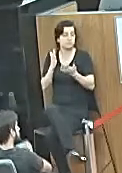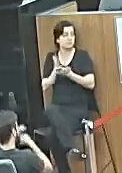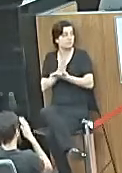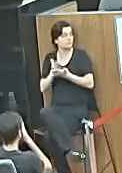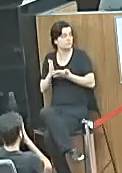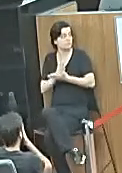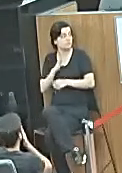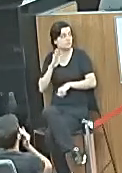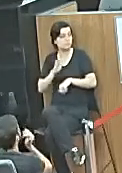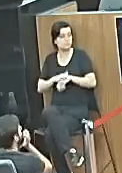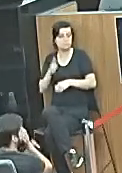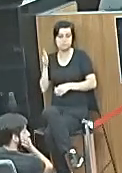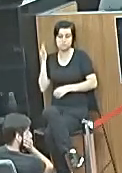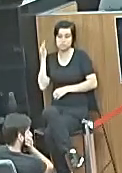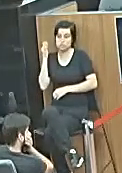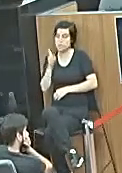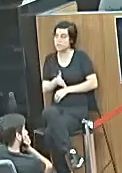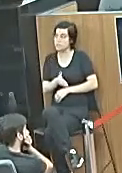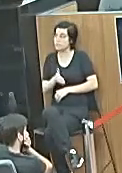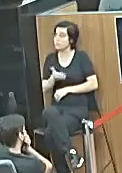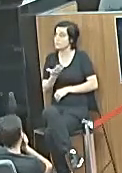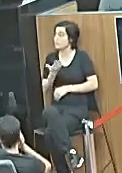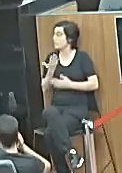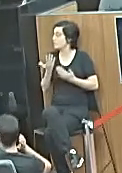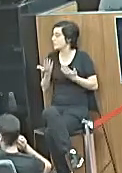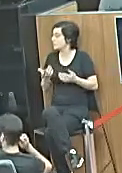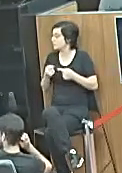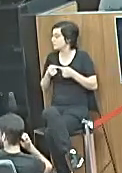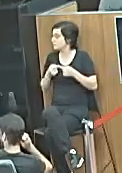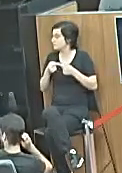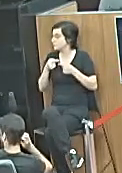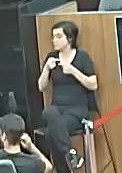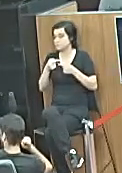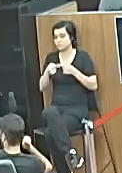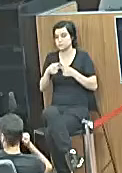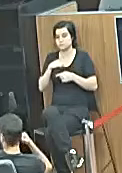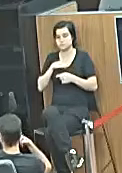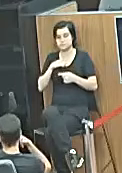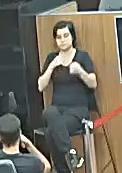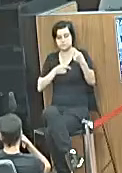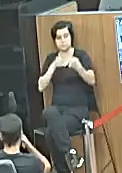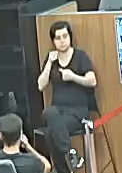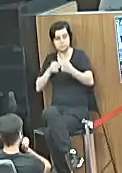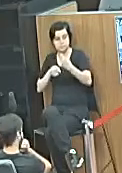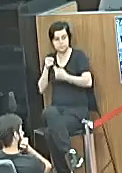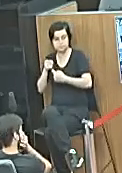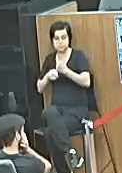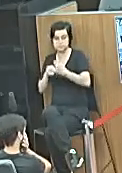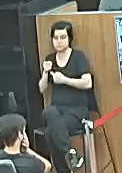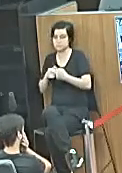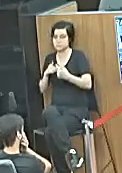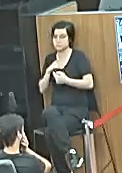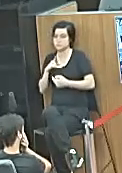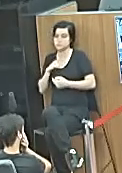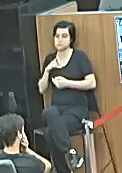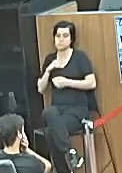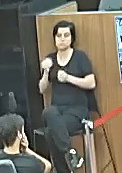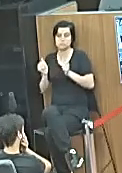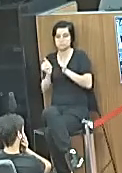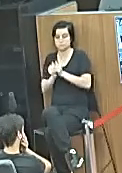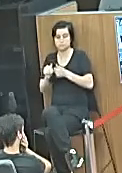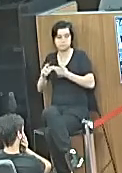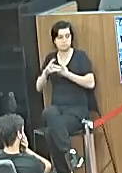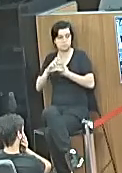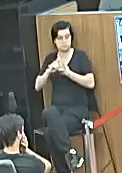pouco mais generalista então essa próxima semana de discussão é eternamente do executivo junto com a assembléia